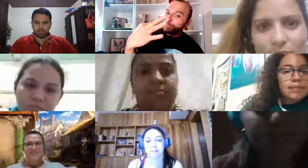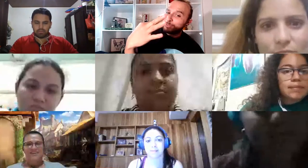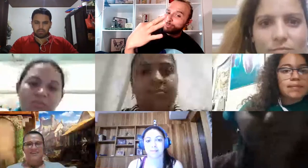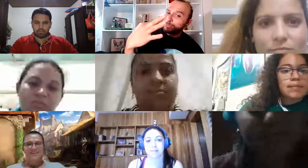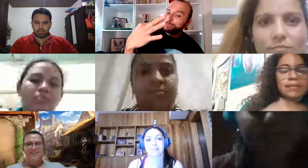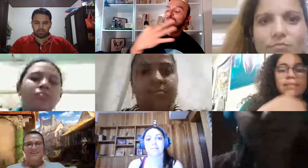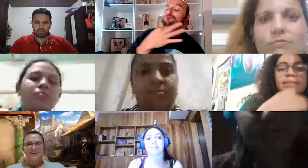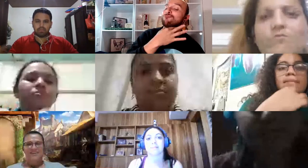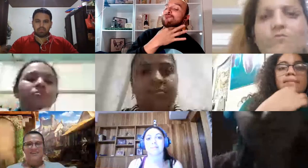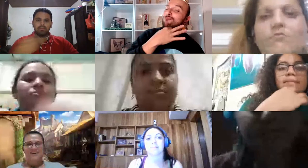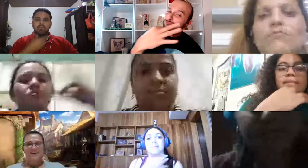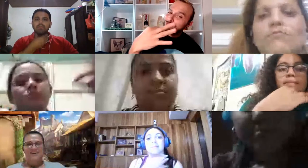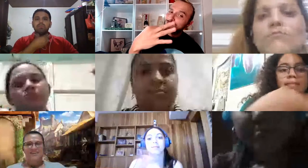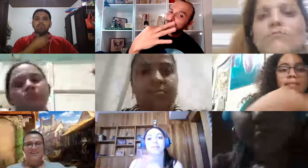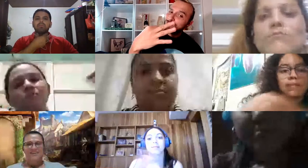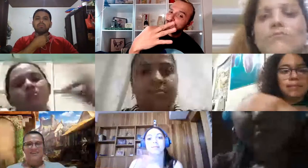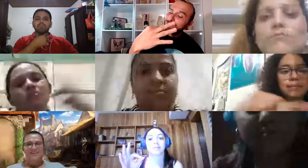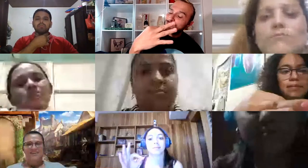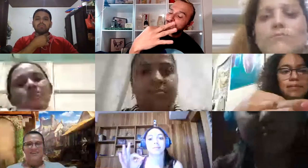gusto.